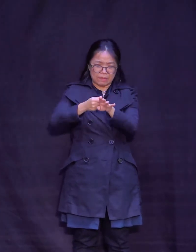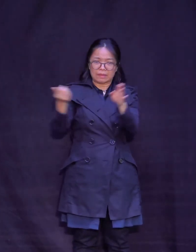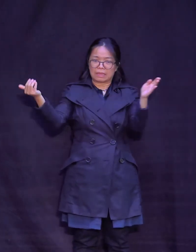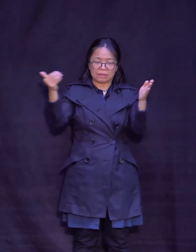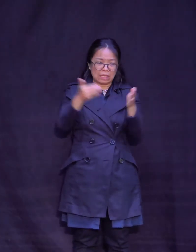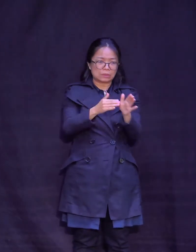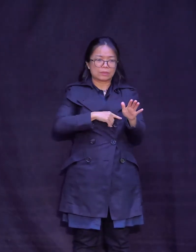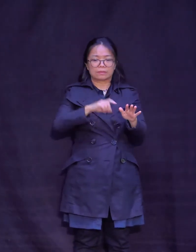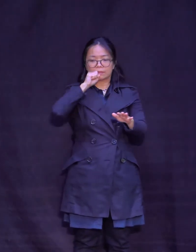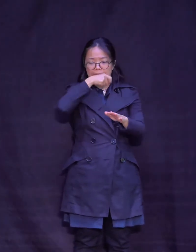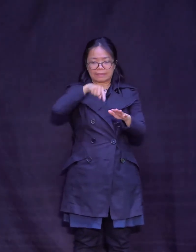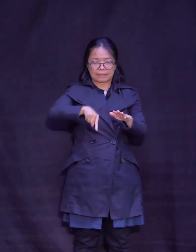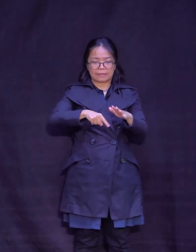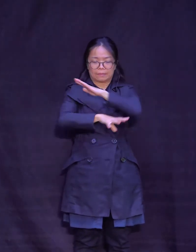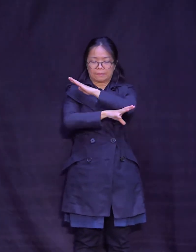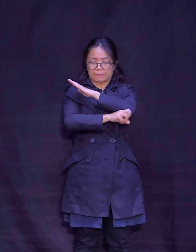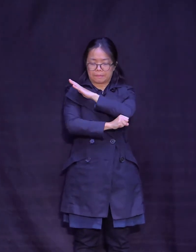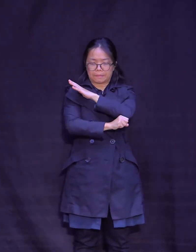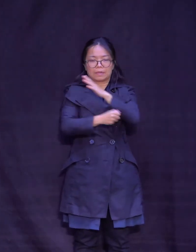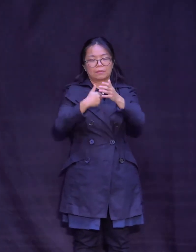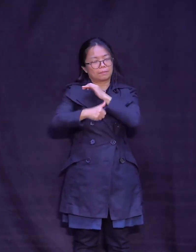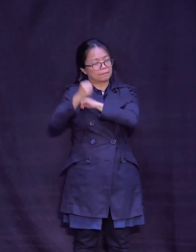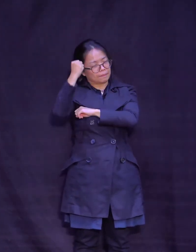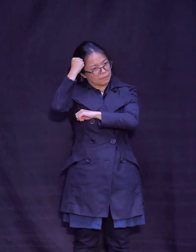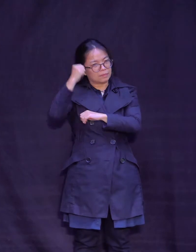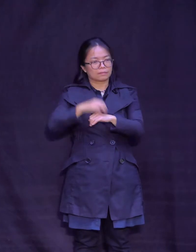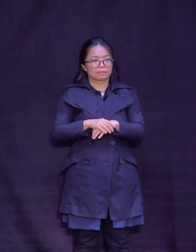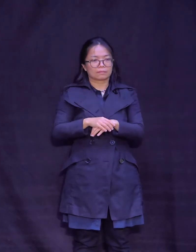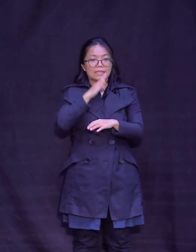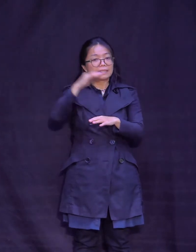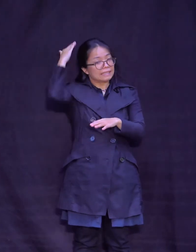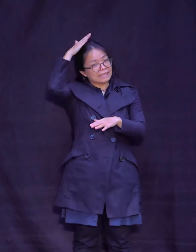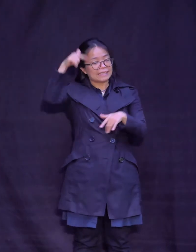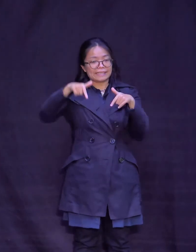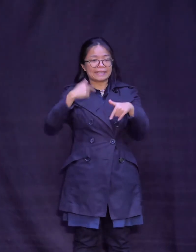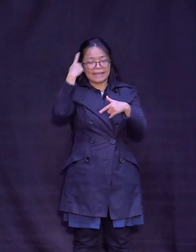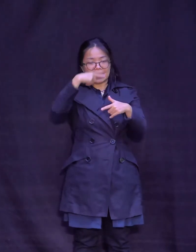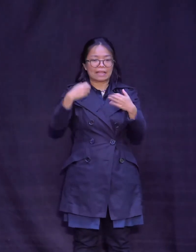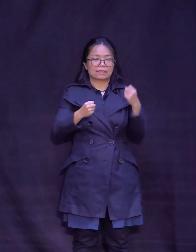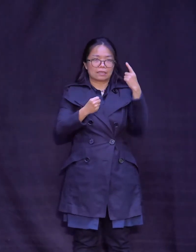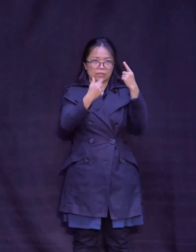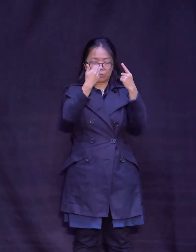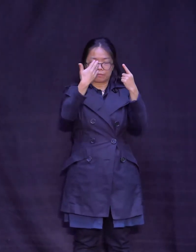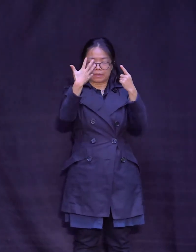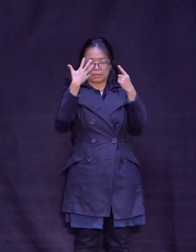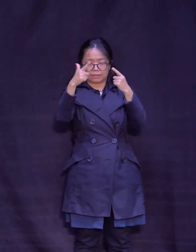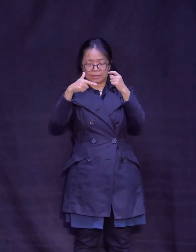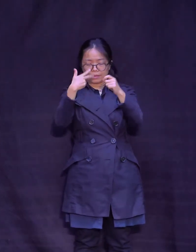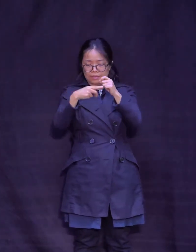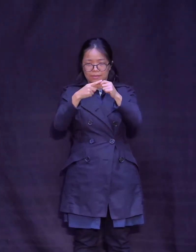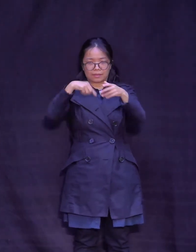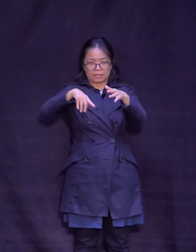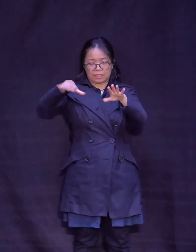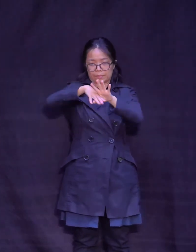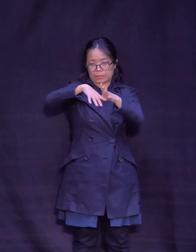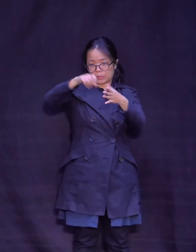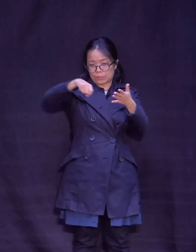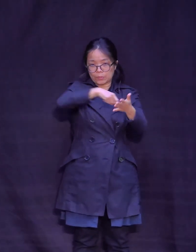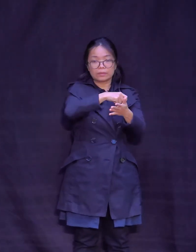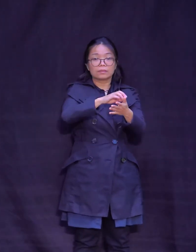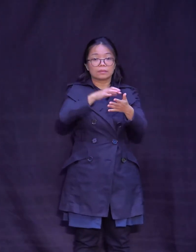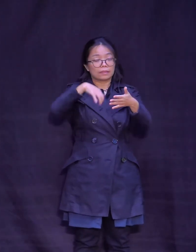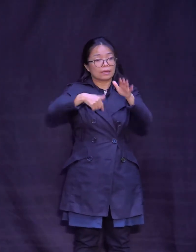在台湾落地生根。这是郑南榕在1987年这篇文章，是不